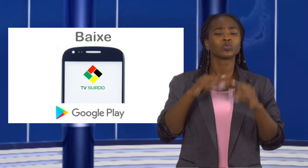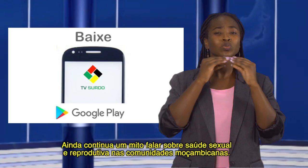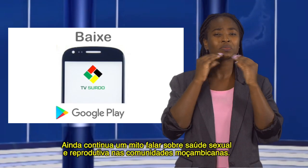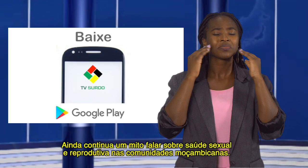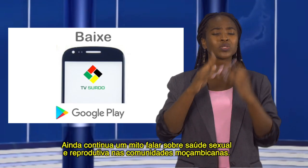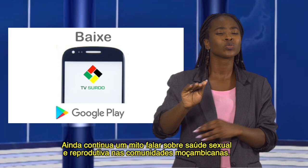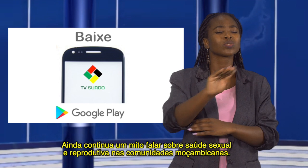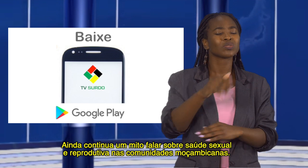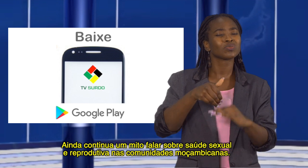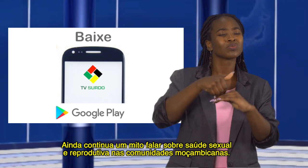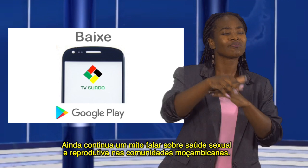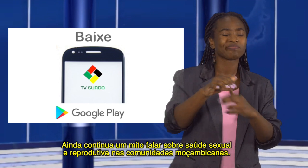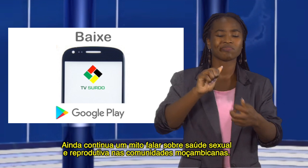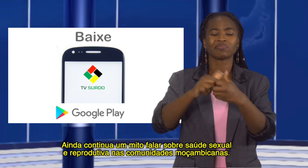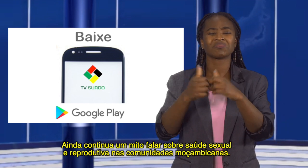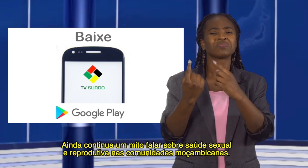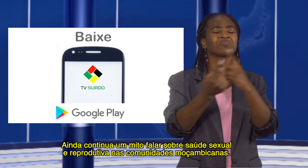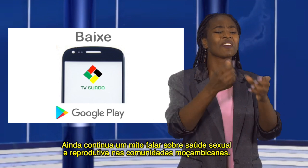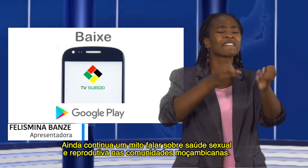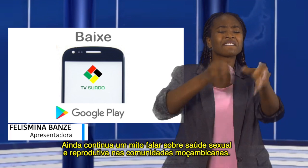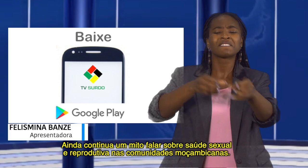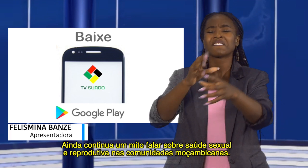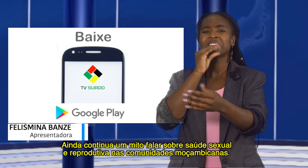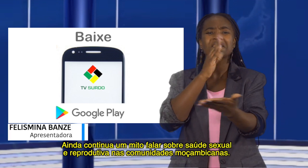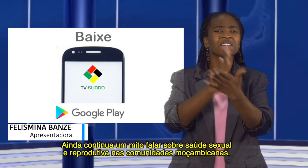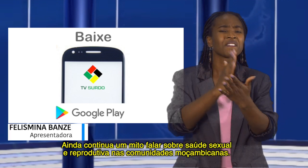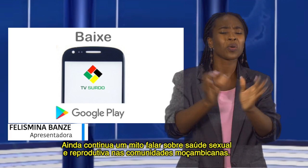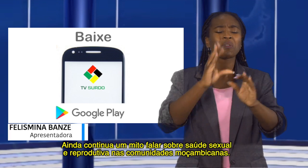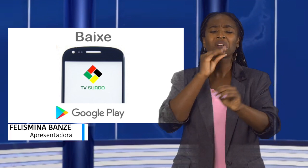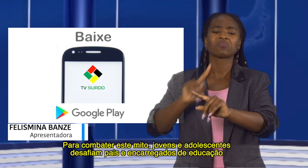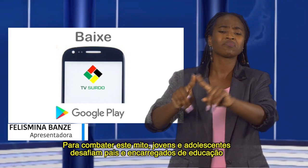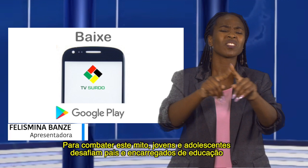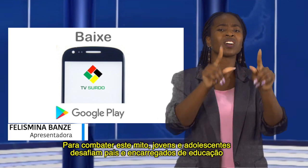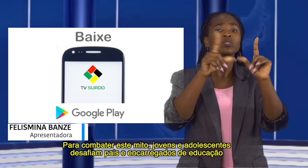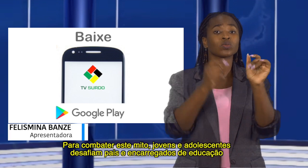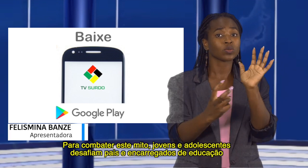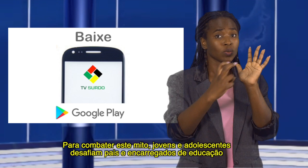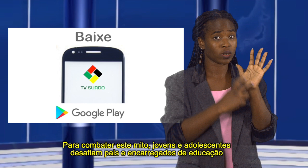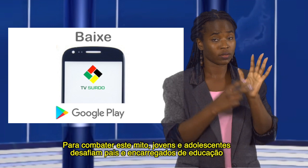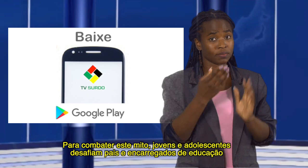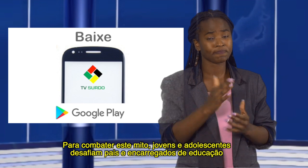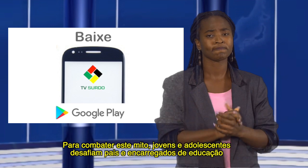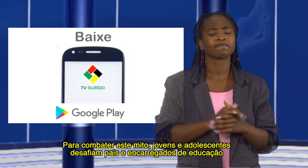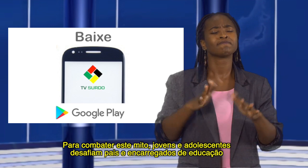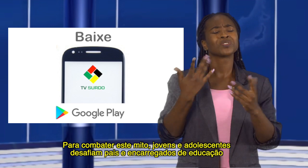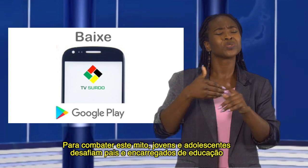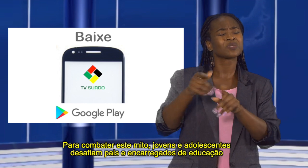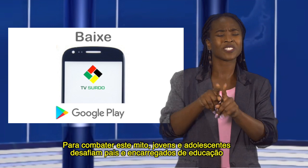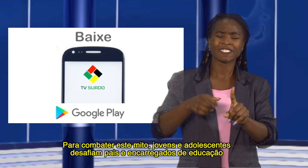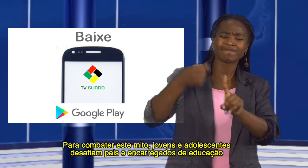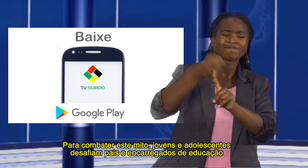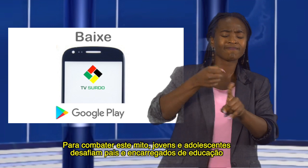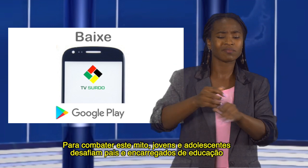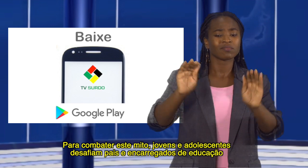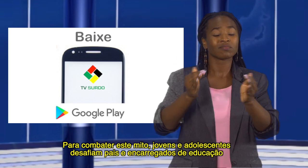Ainda continua um mito falar sobre saúde sexual e reprodutiva nas comunidades moçambicanas. Para combater este mito, jovens